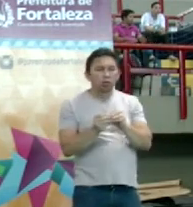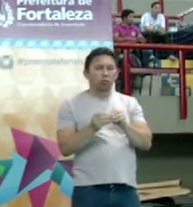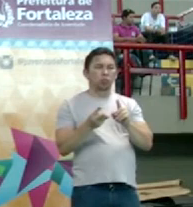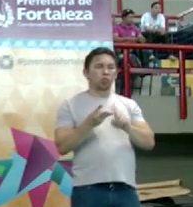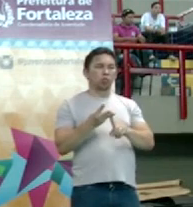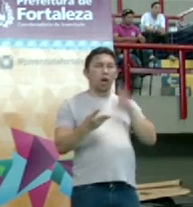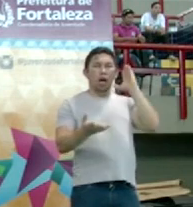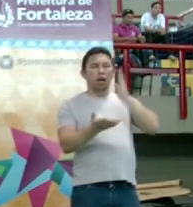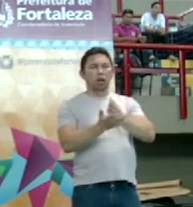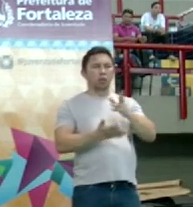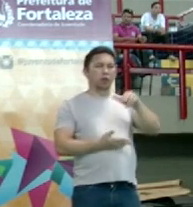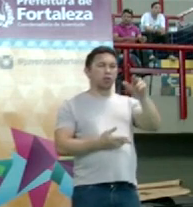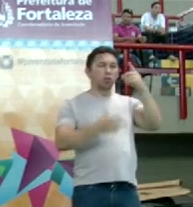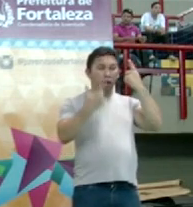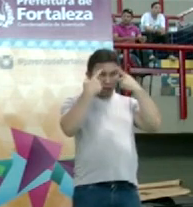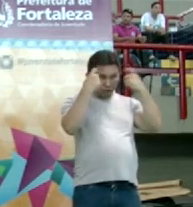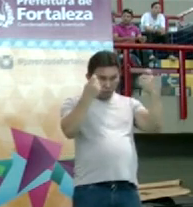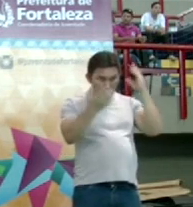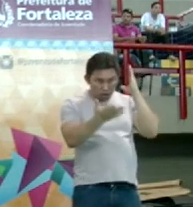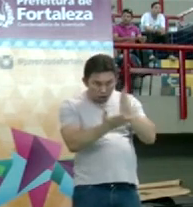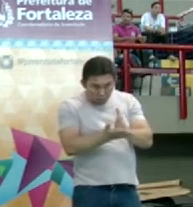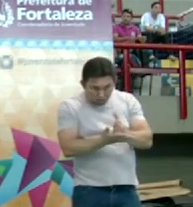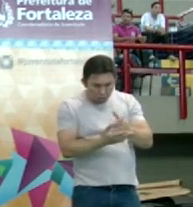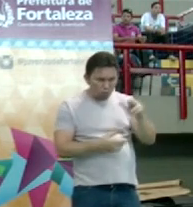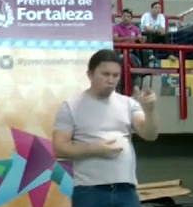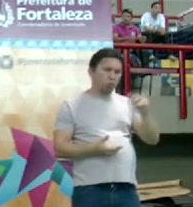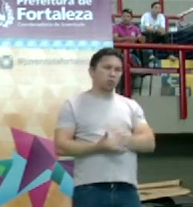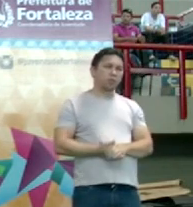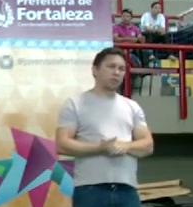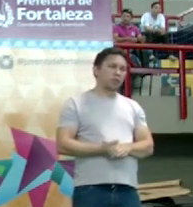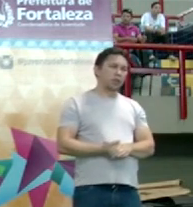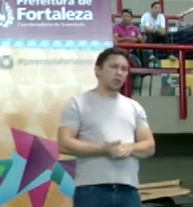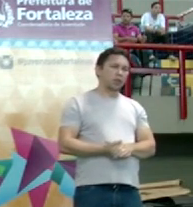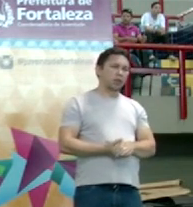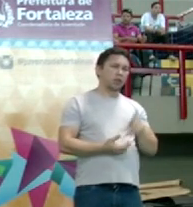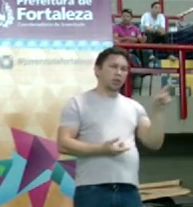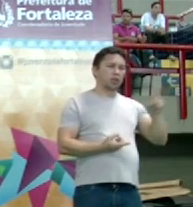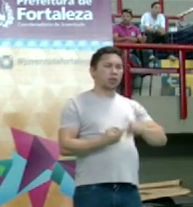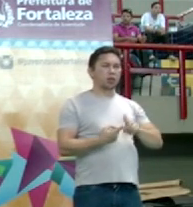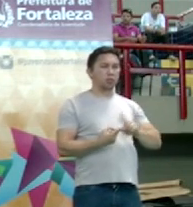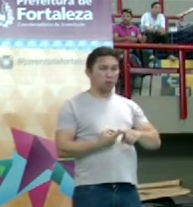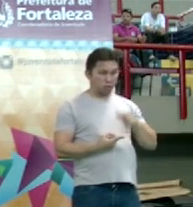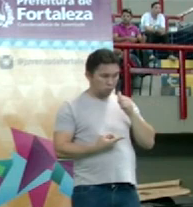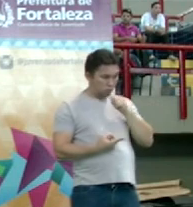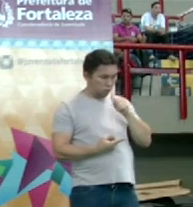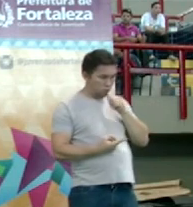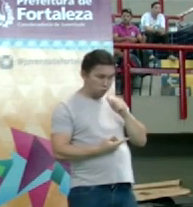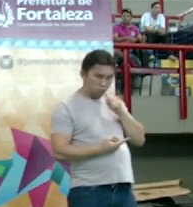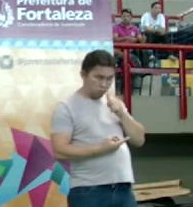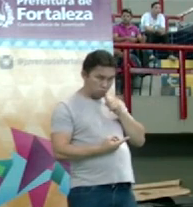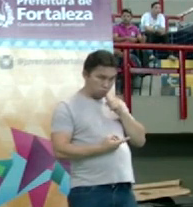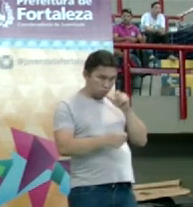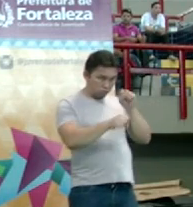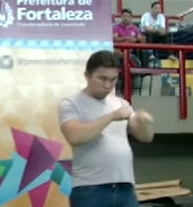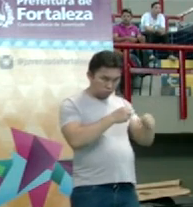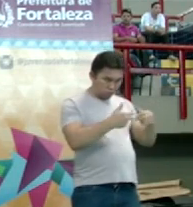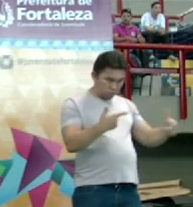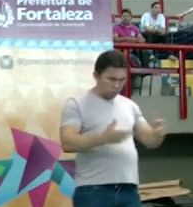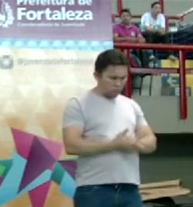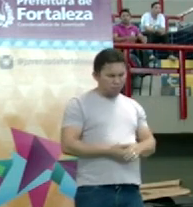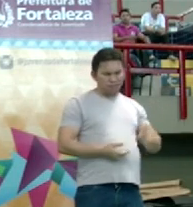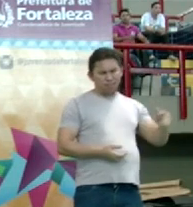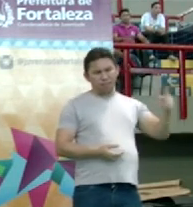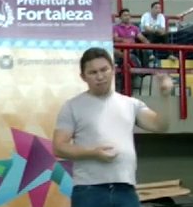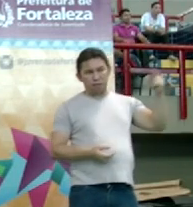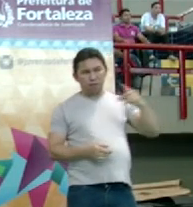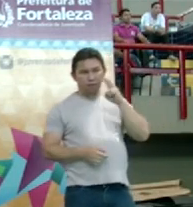acabar nunca. Violência contra a mulher, está lá no início das civilizações humanas. Você vê o homem das